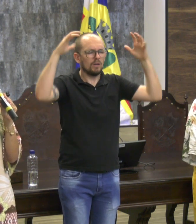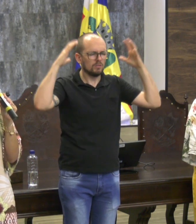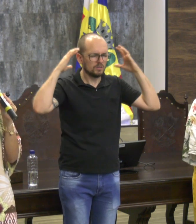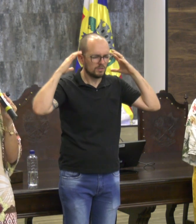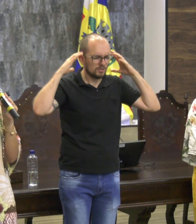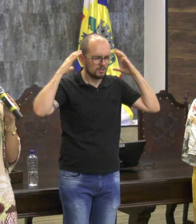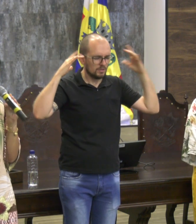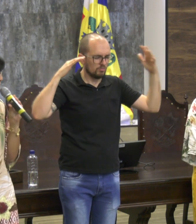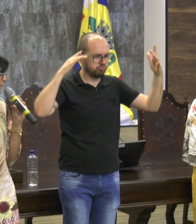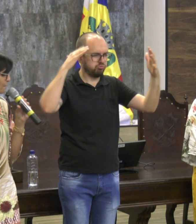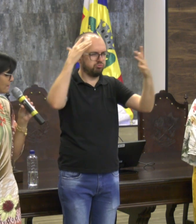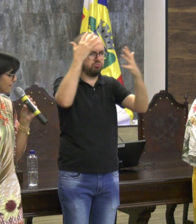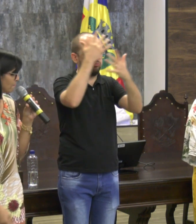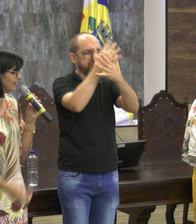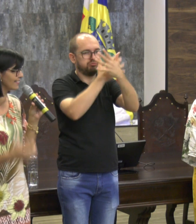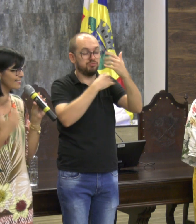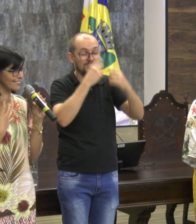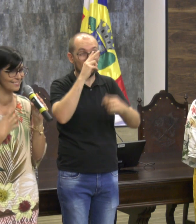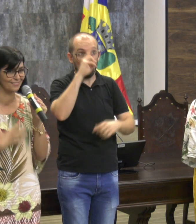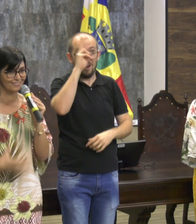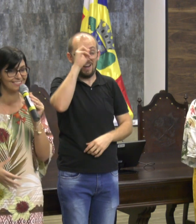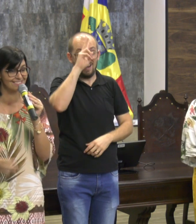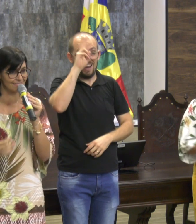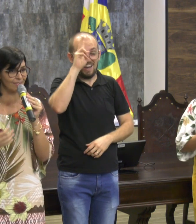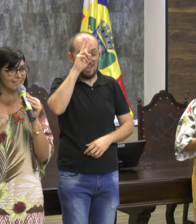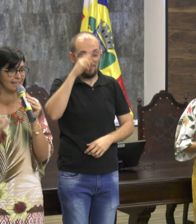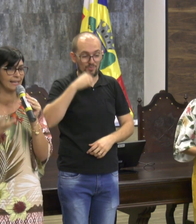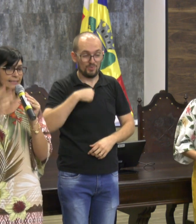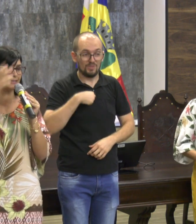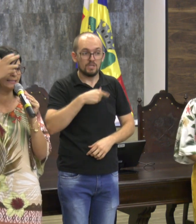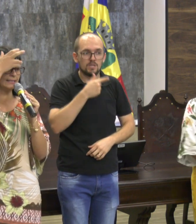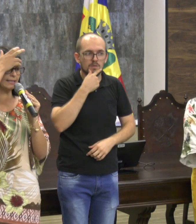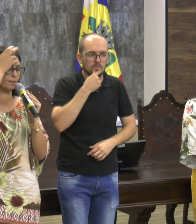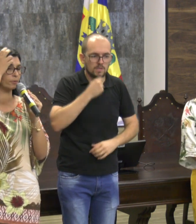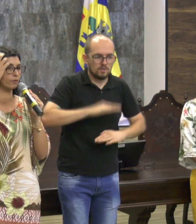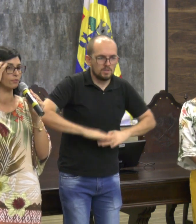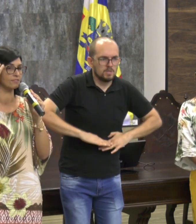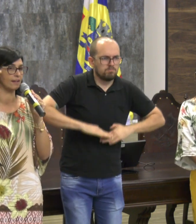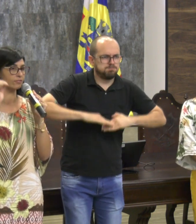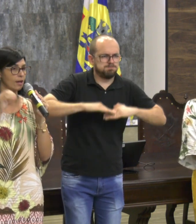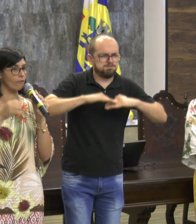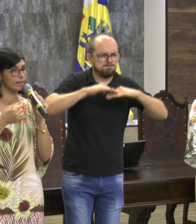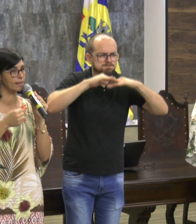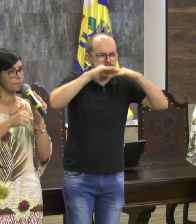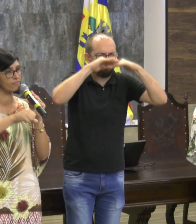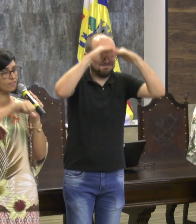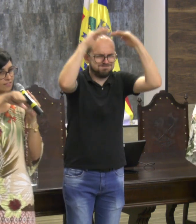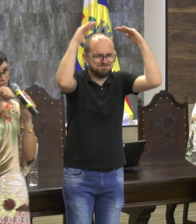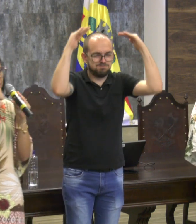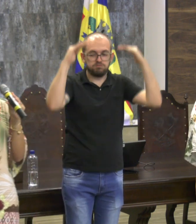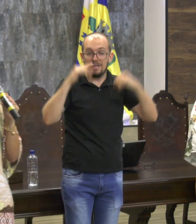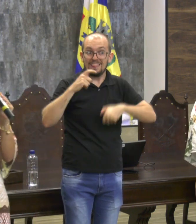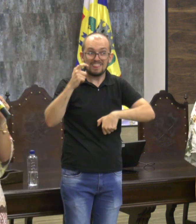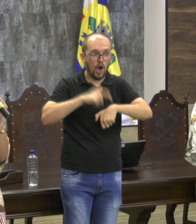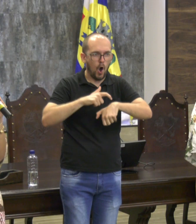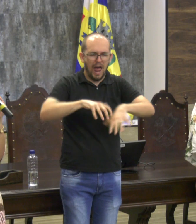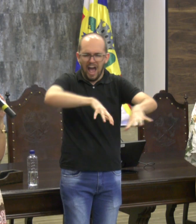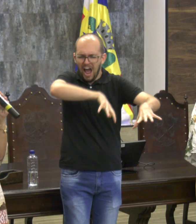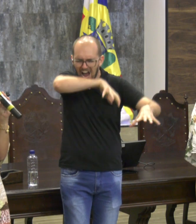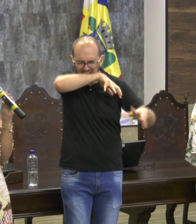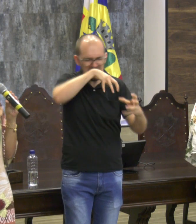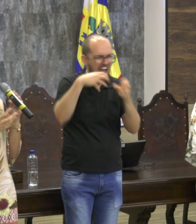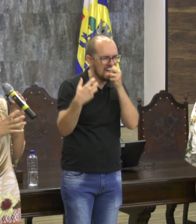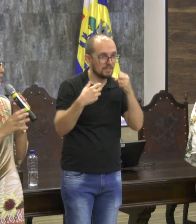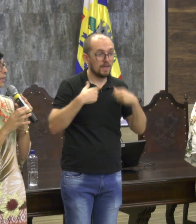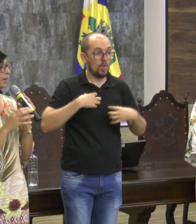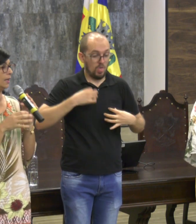me esqueço, porque eu estava com uma camisa branca, eu saí toda ensanguentada, né? Porque o Gustavo, na hora da braveza, ele se morde,